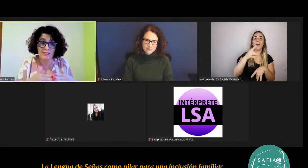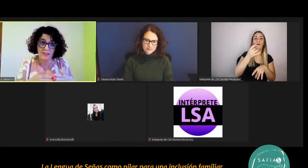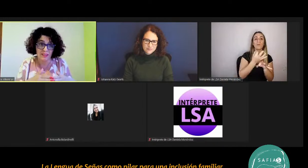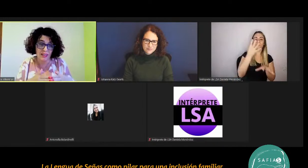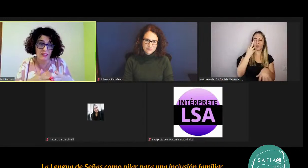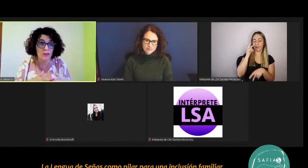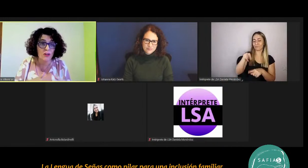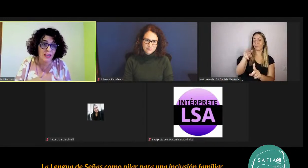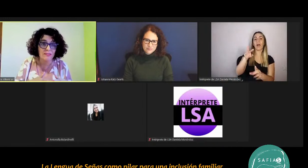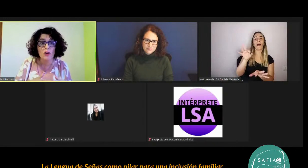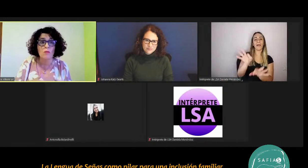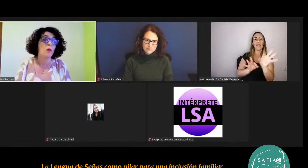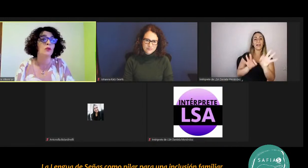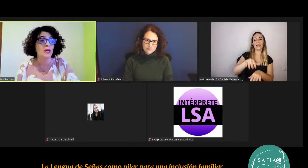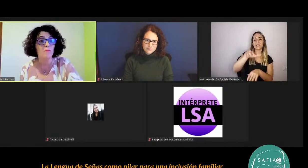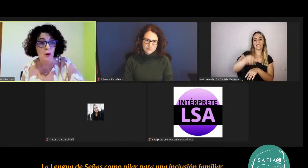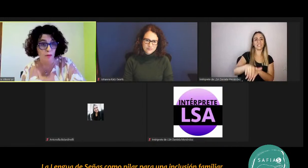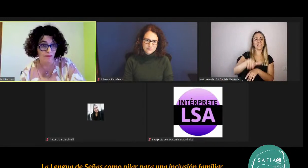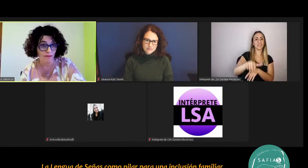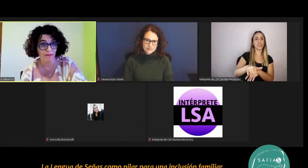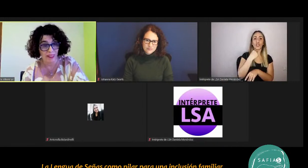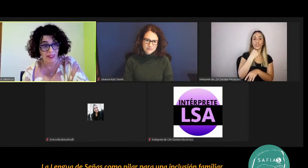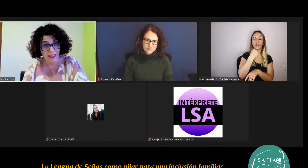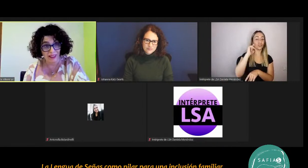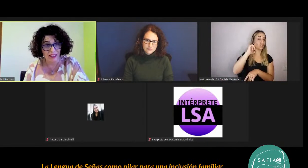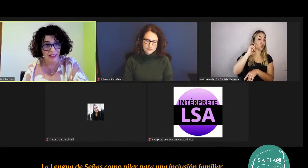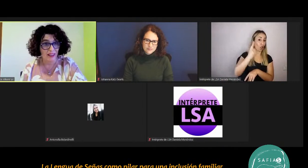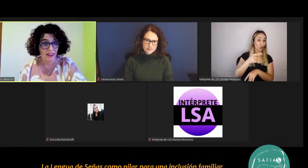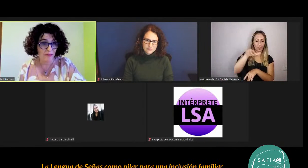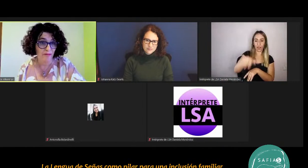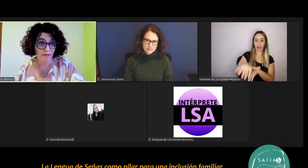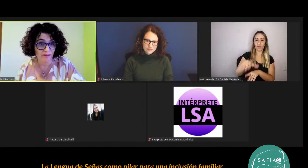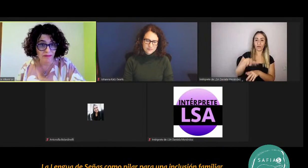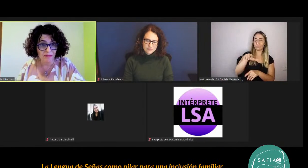hijos o a esas hijas sordas como autismo.